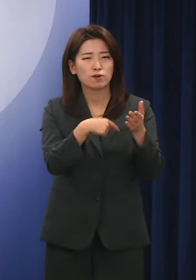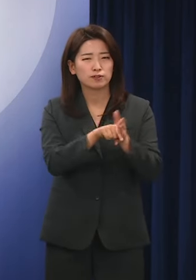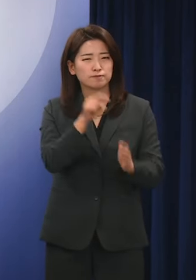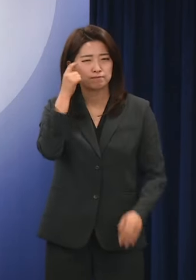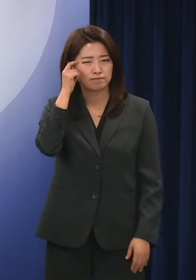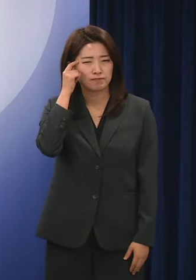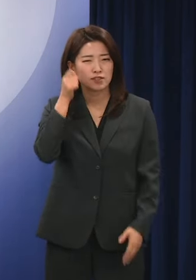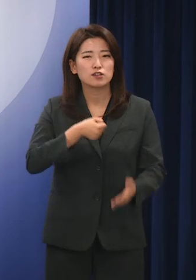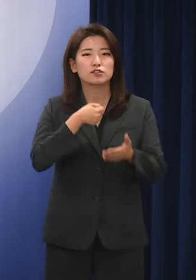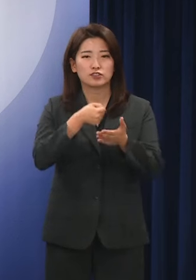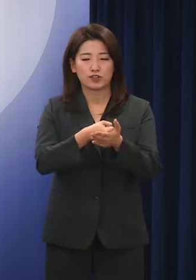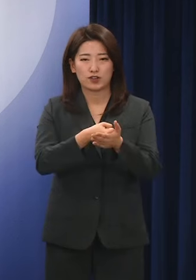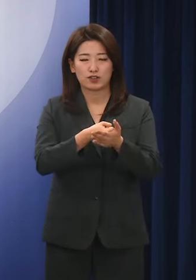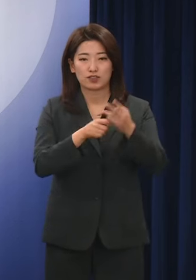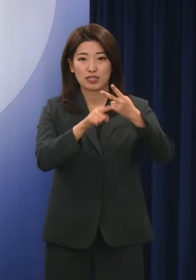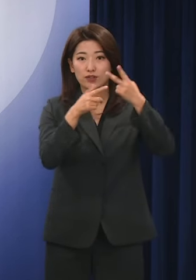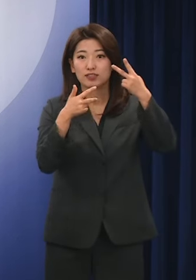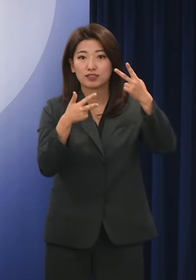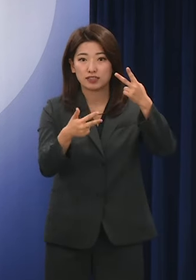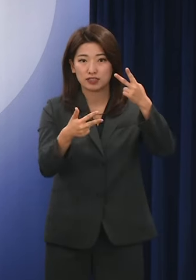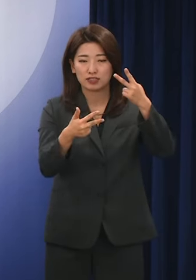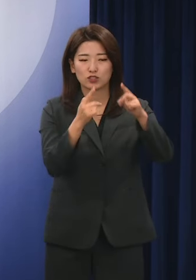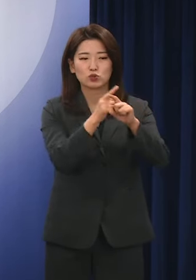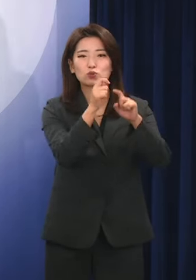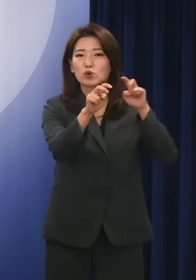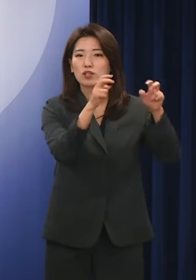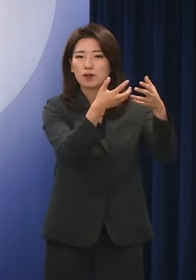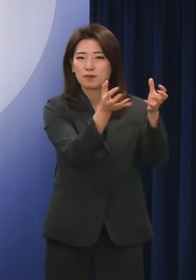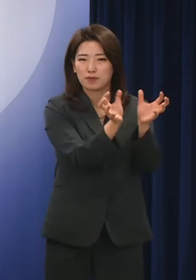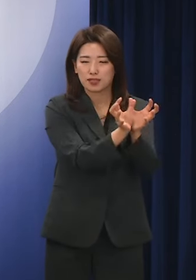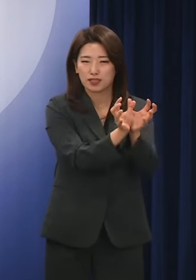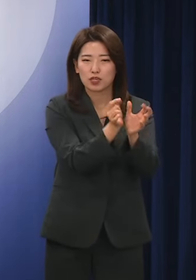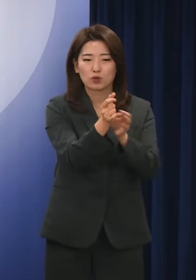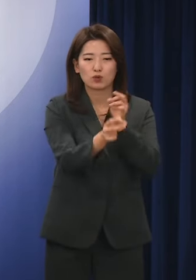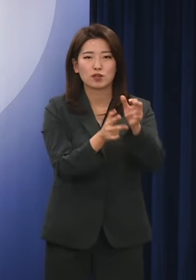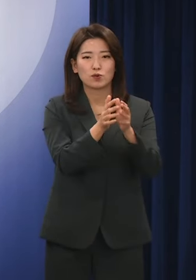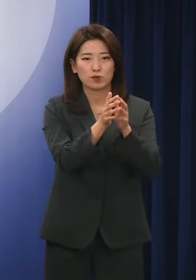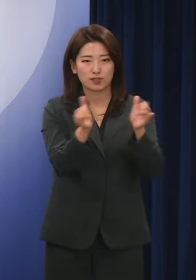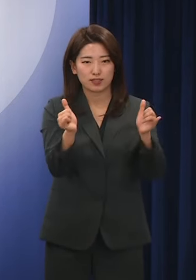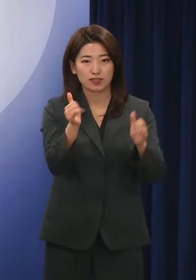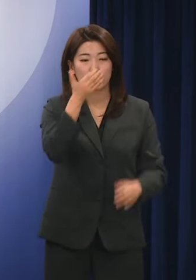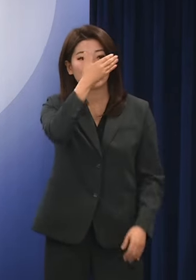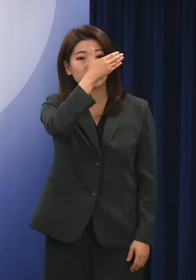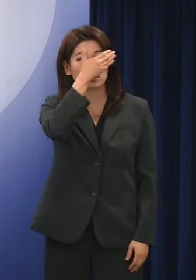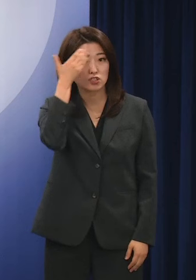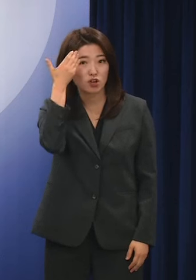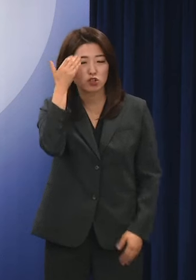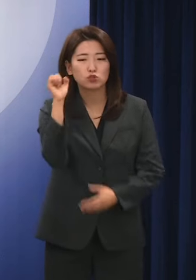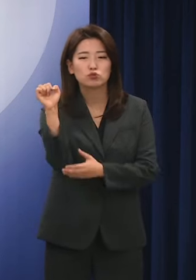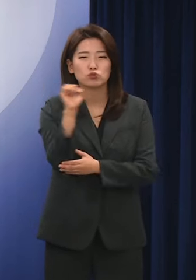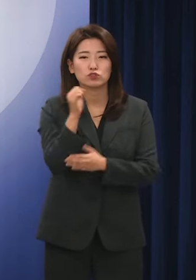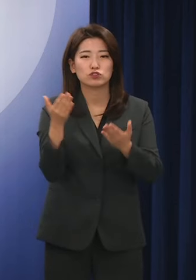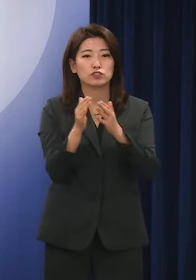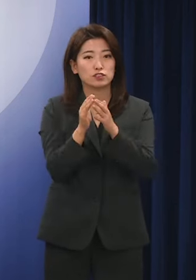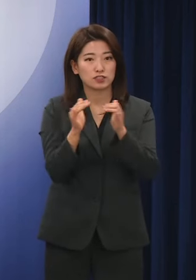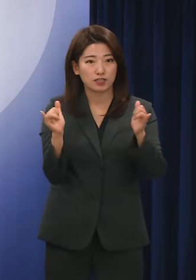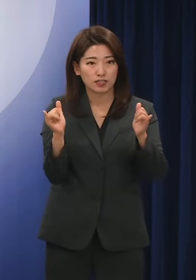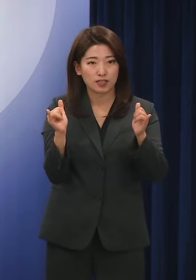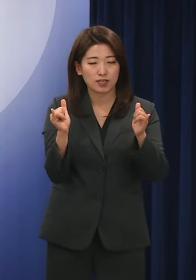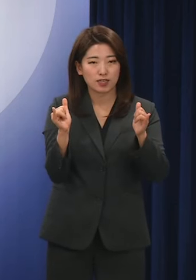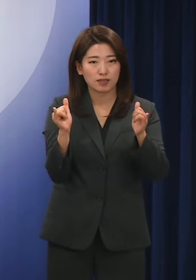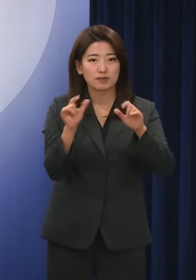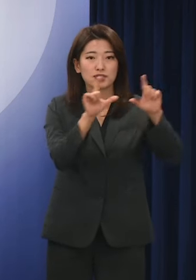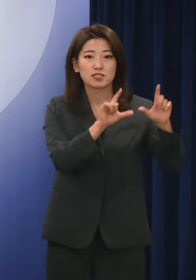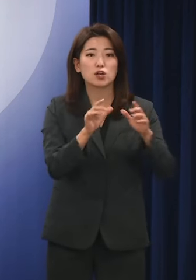위해 2월 7일자로 중소기업인, 소상공인, 청년, 운전업 종사자 등 서민